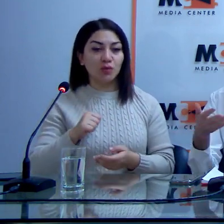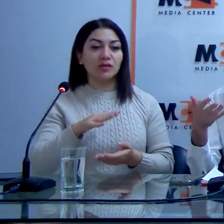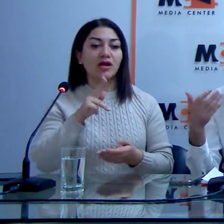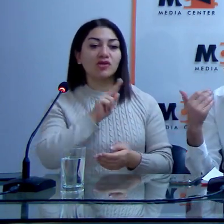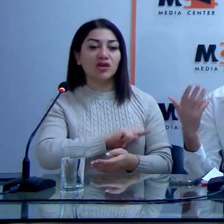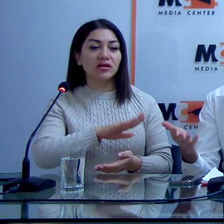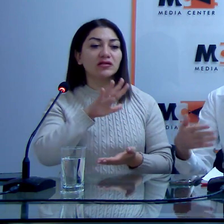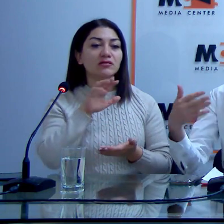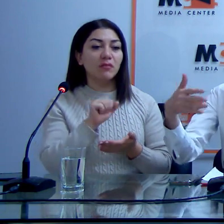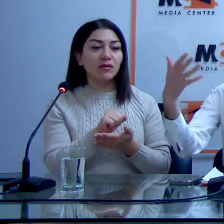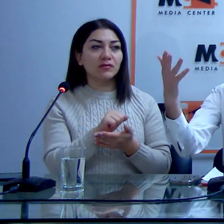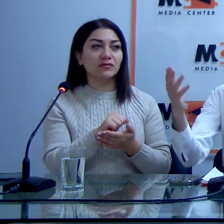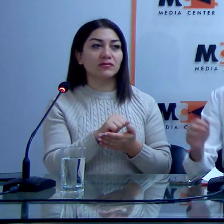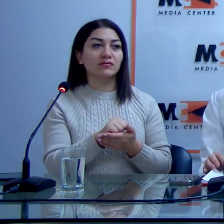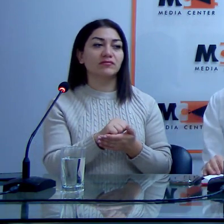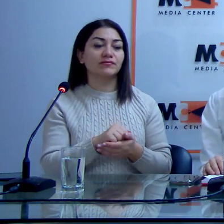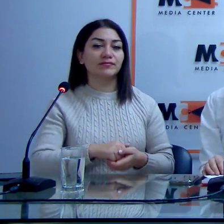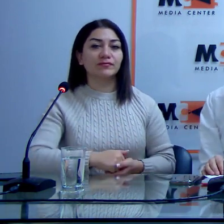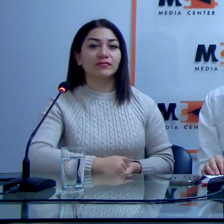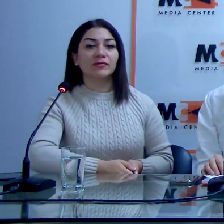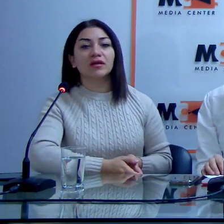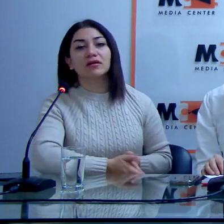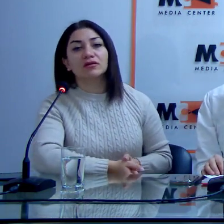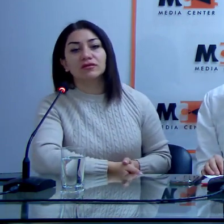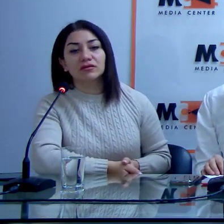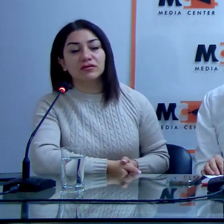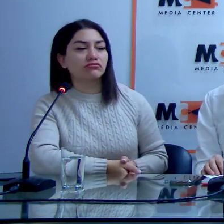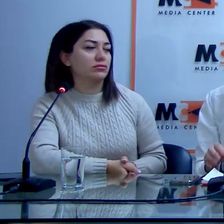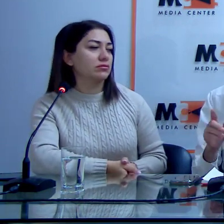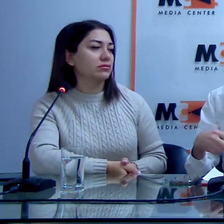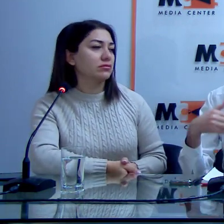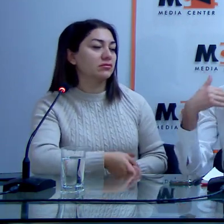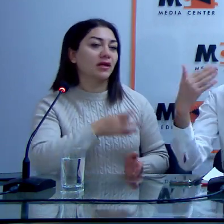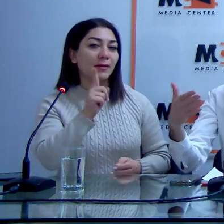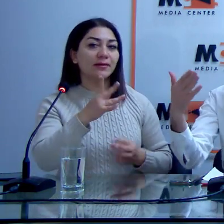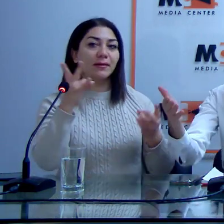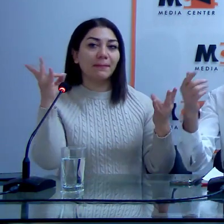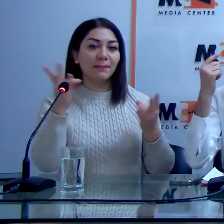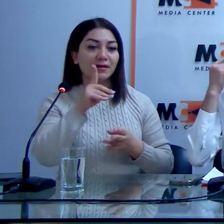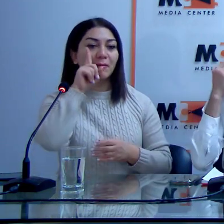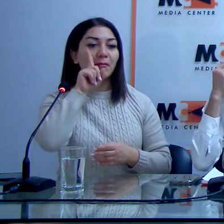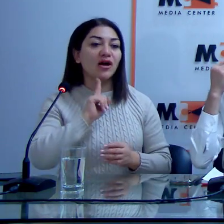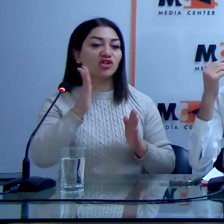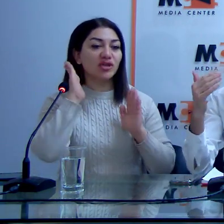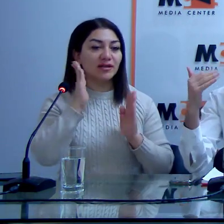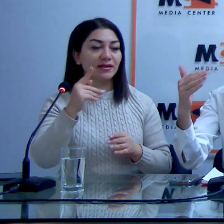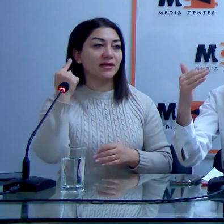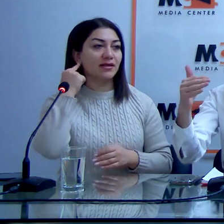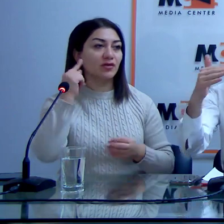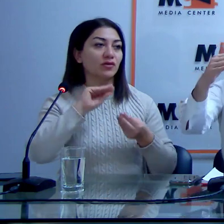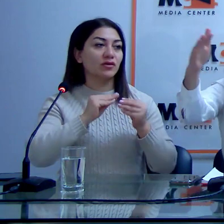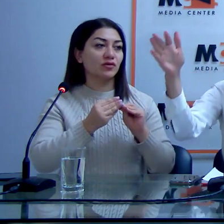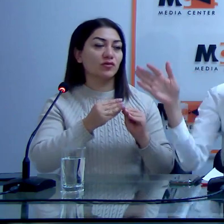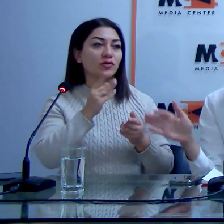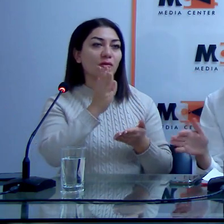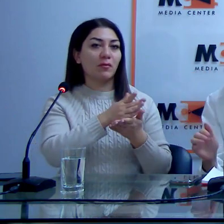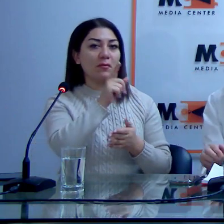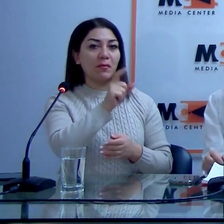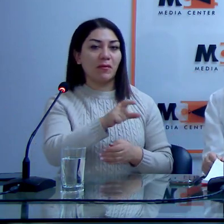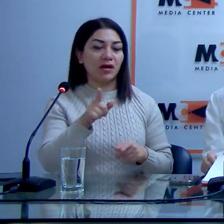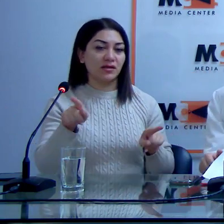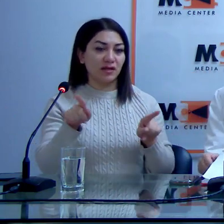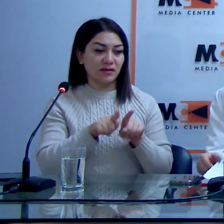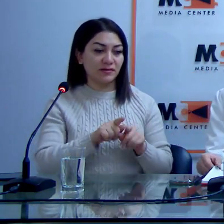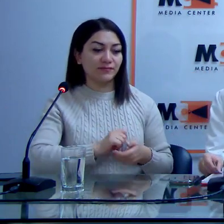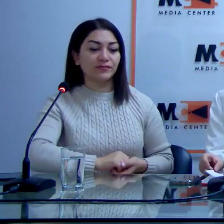about to get I'm feeling pain put the heart I didn't need the to hurt that get to the to attach die